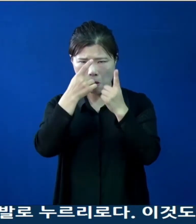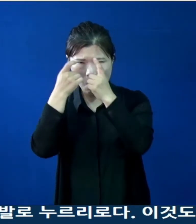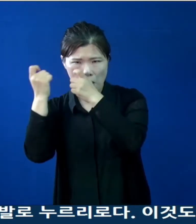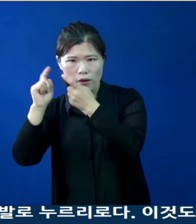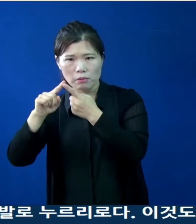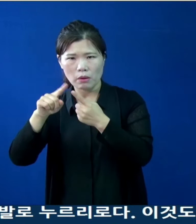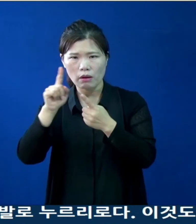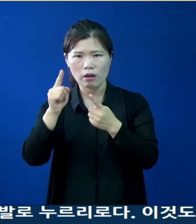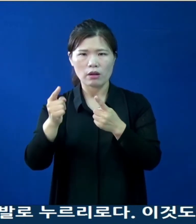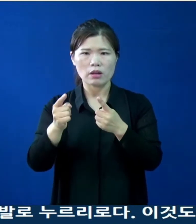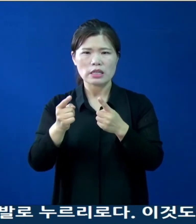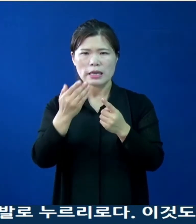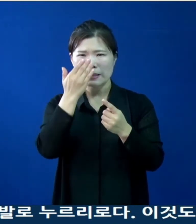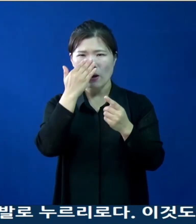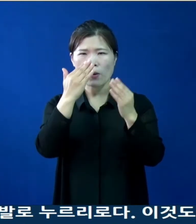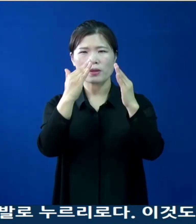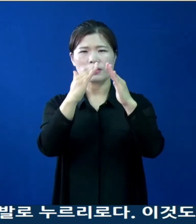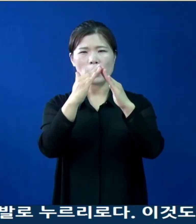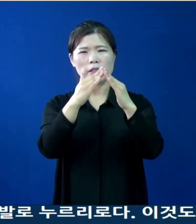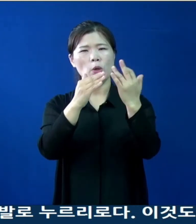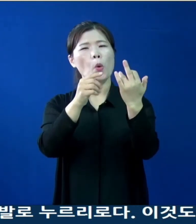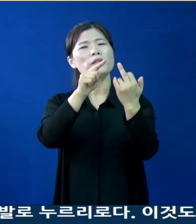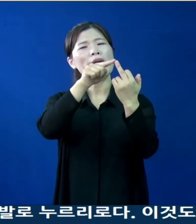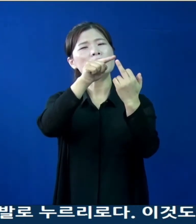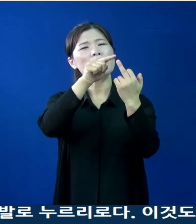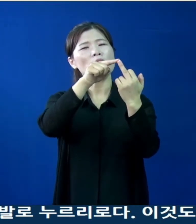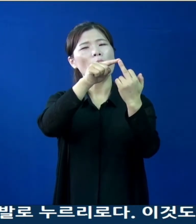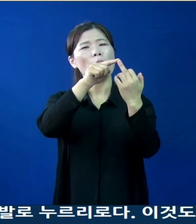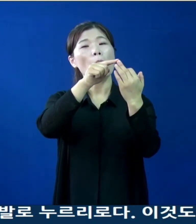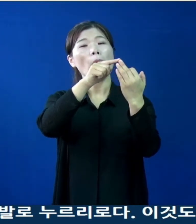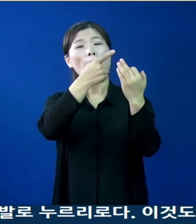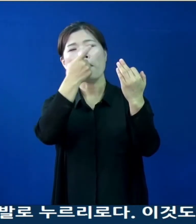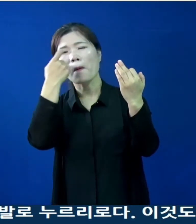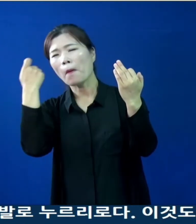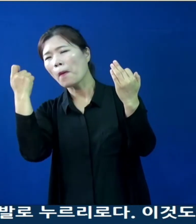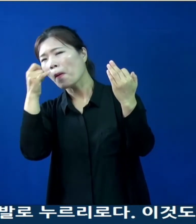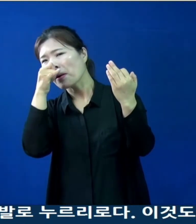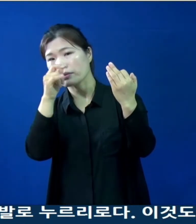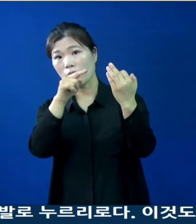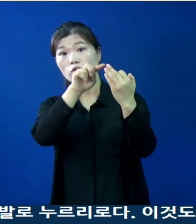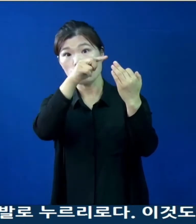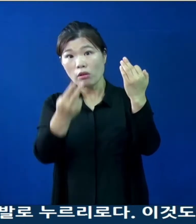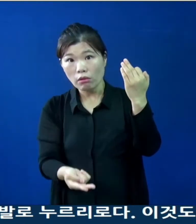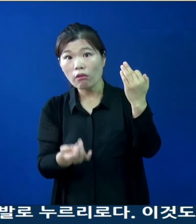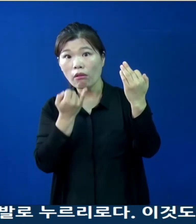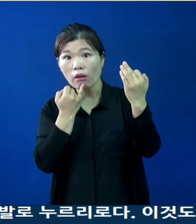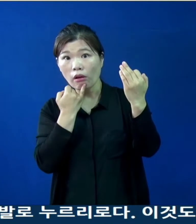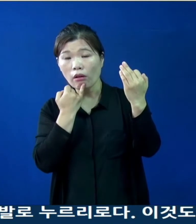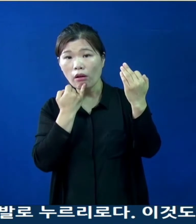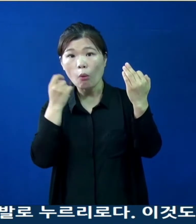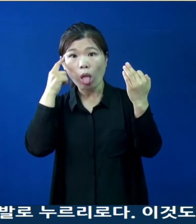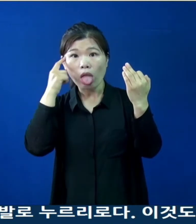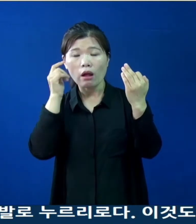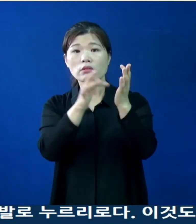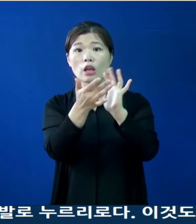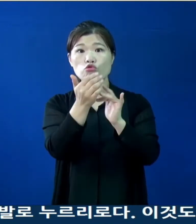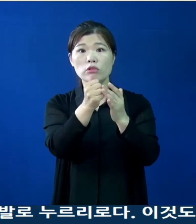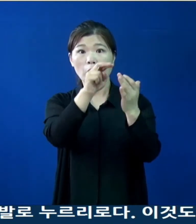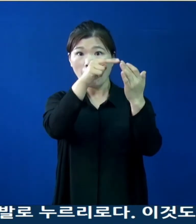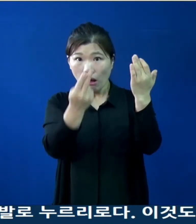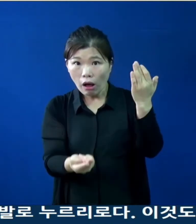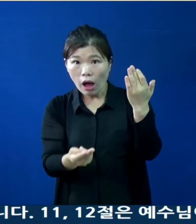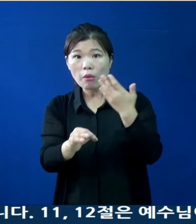성전 꼭대기에서 뛰어내려라. 그러면 천사가 예수님 구원해 줄 거 아니냐.